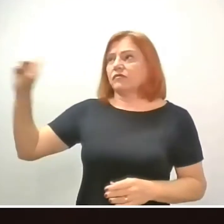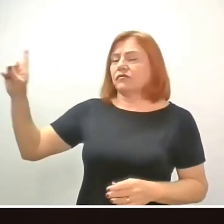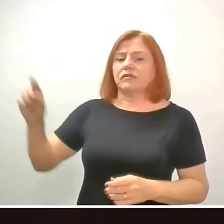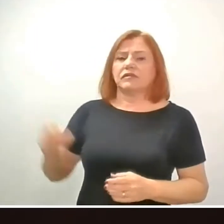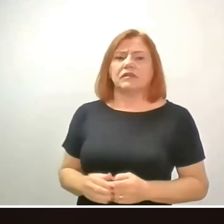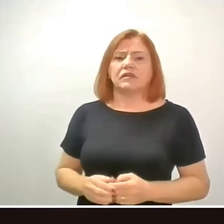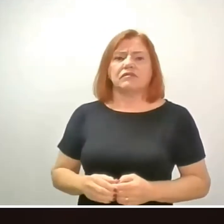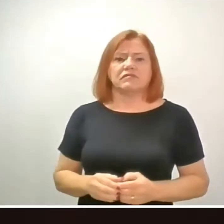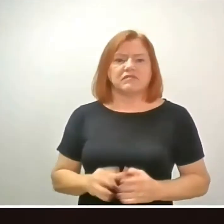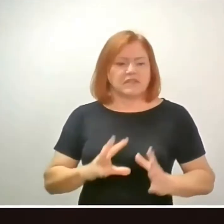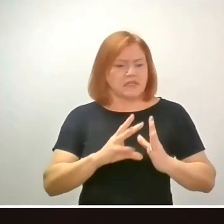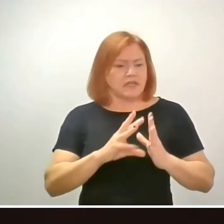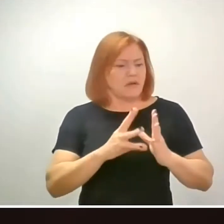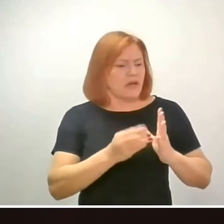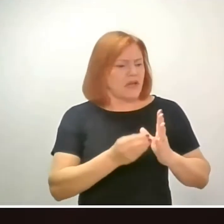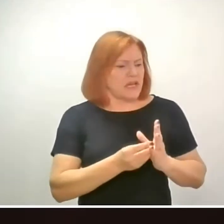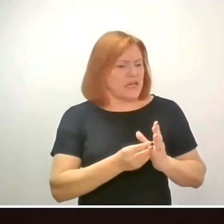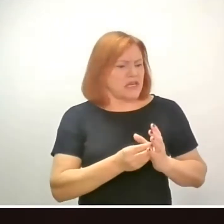pequena